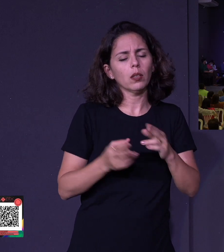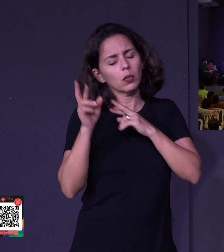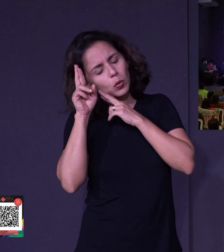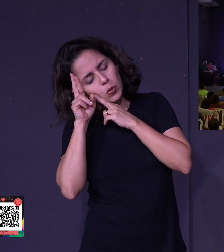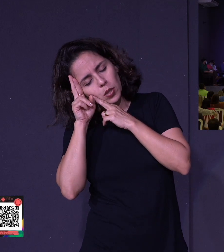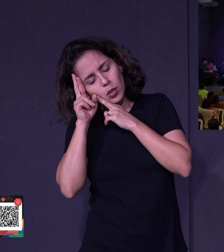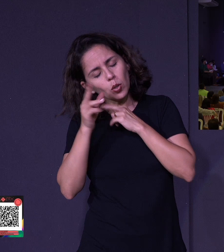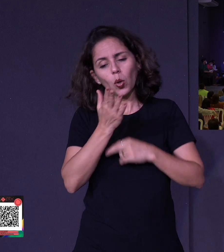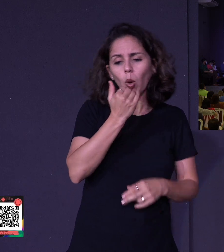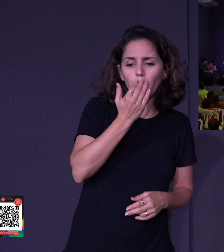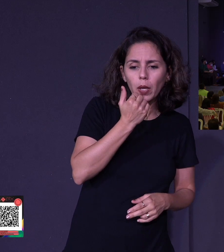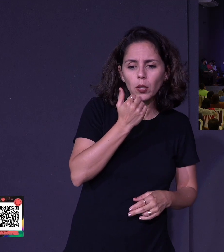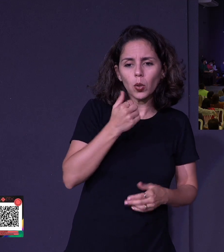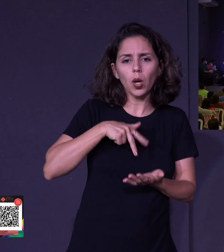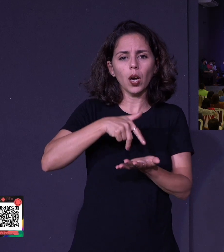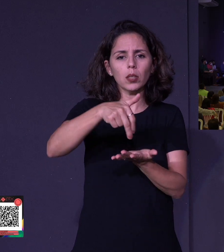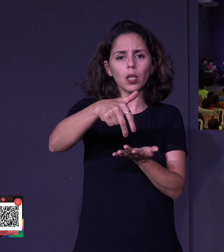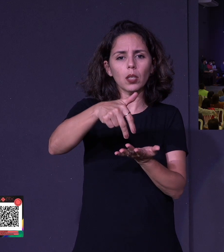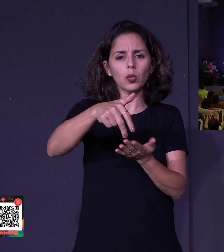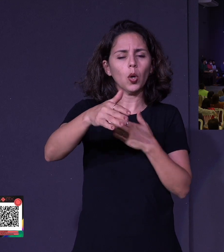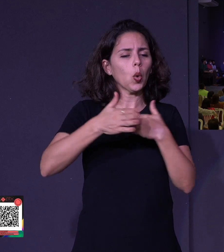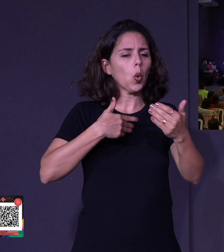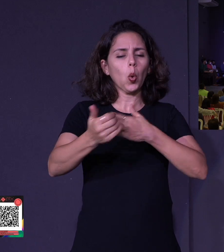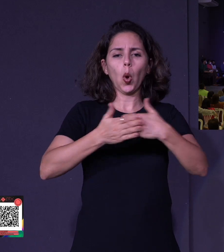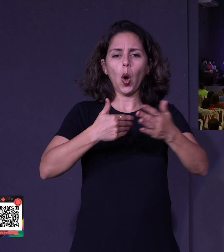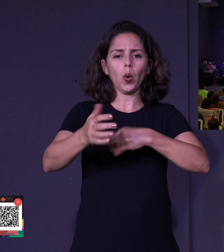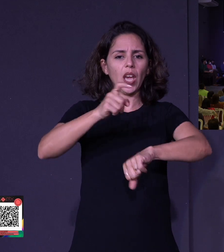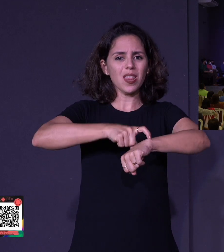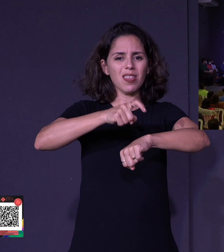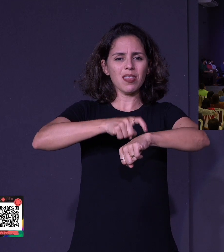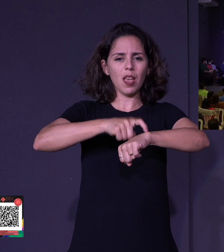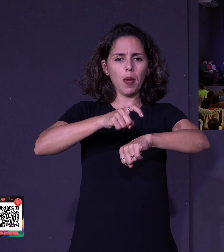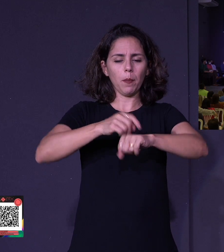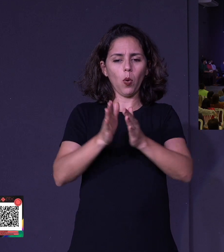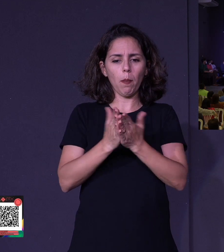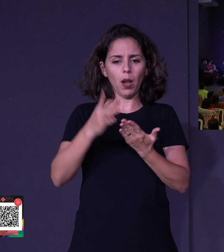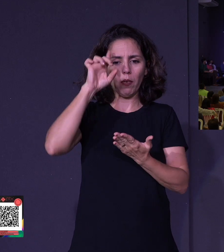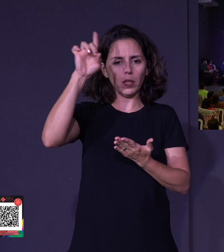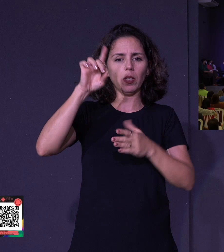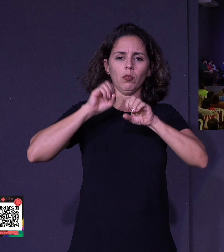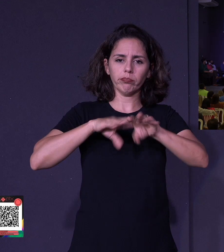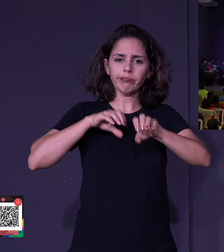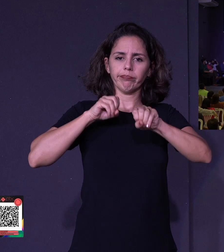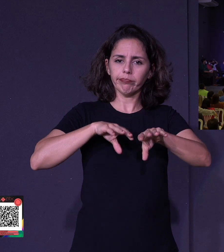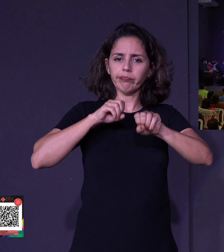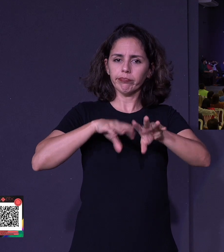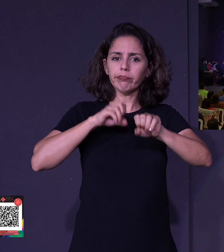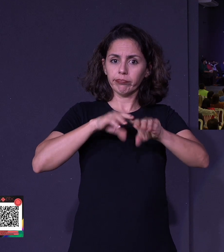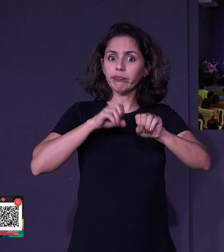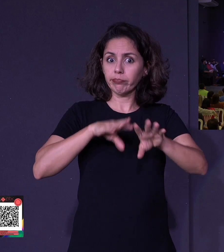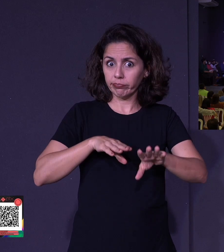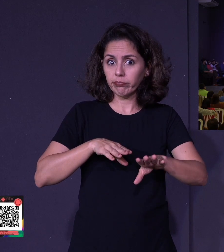a palavra. A palavra. Então Moisés nos ensina quem deve guardar: